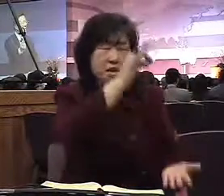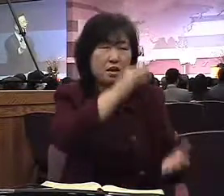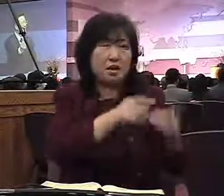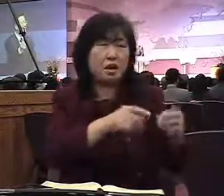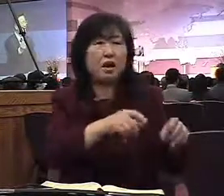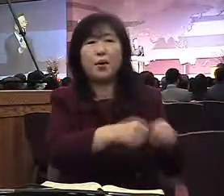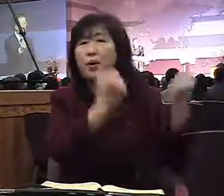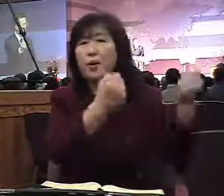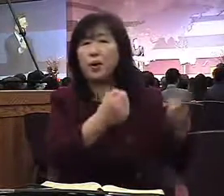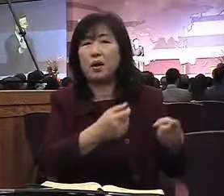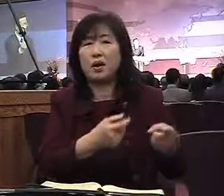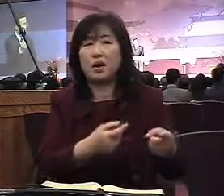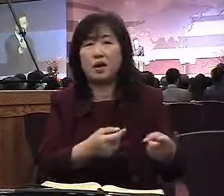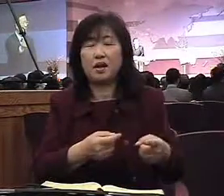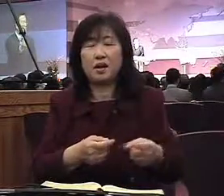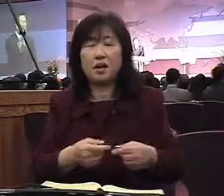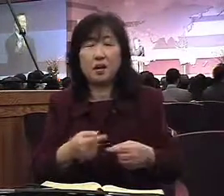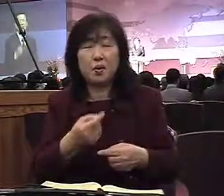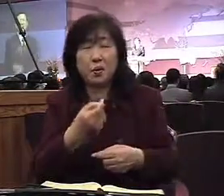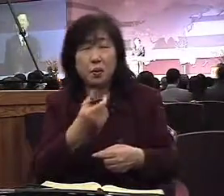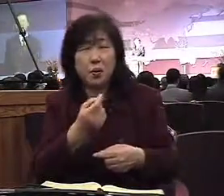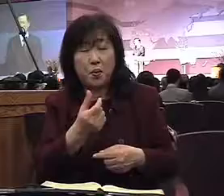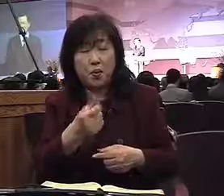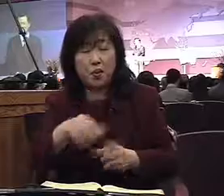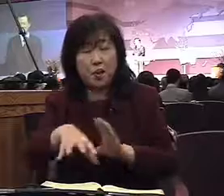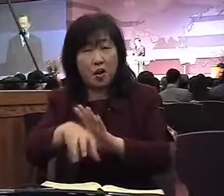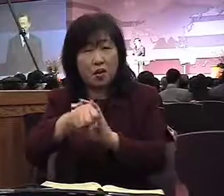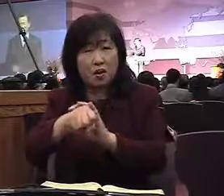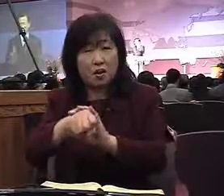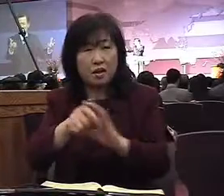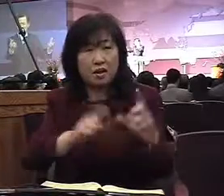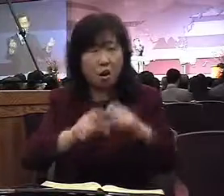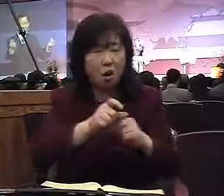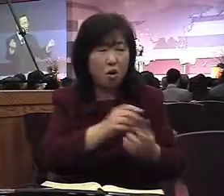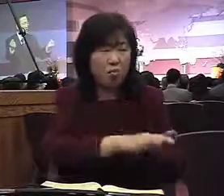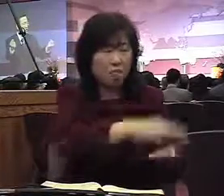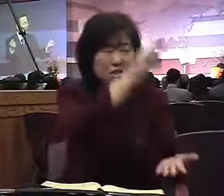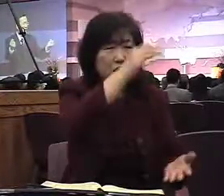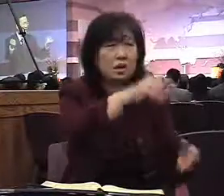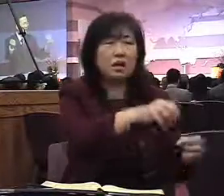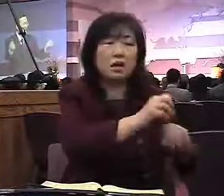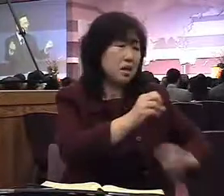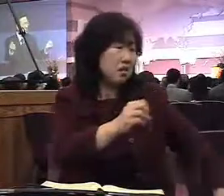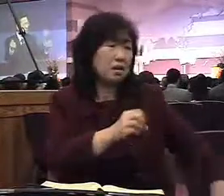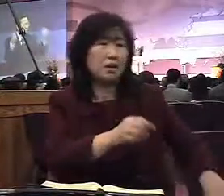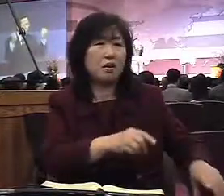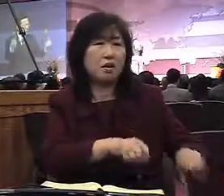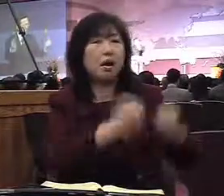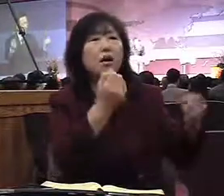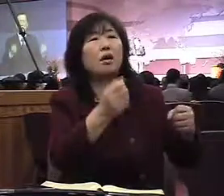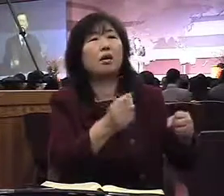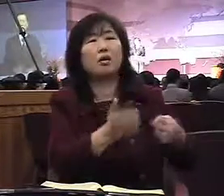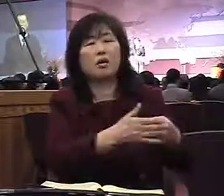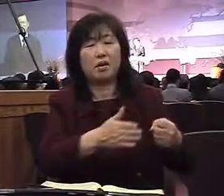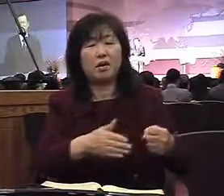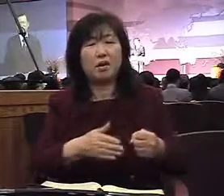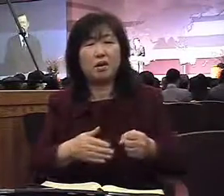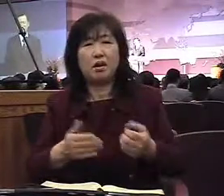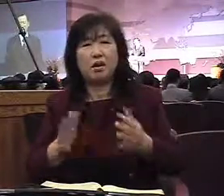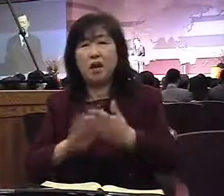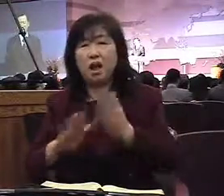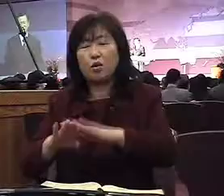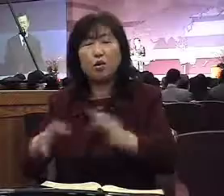않은 그런 것들을 붙잡느라고요 더 많은 것을 잃을 때가 있어요. 양손으로 붙잡고 하나님이 주는 것을 전혀 받지 못할 때가